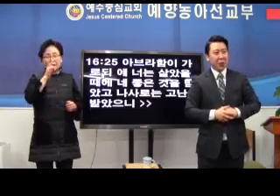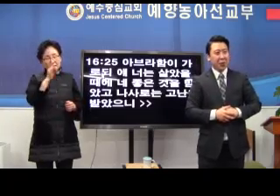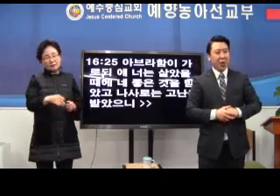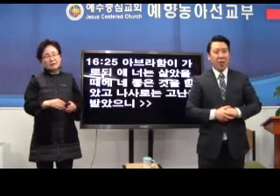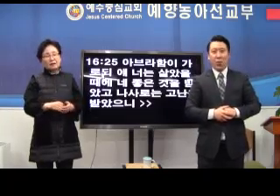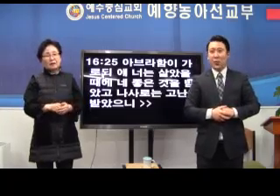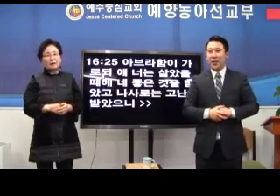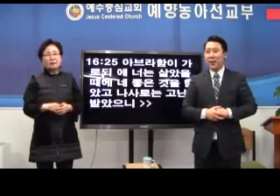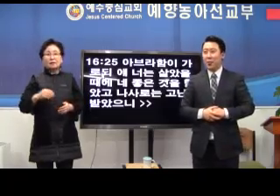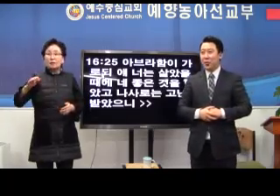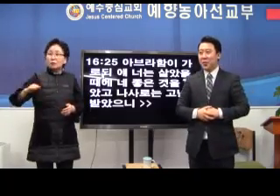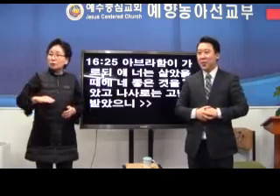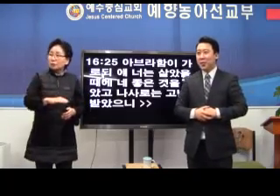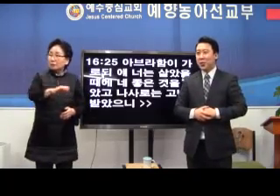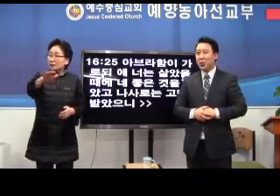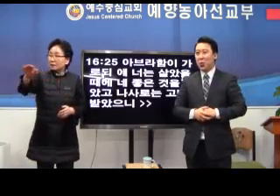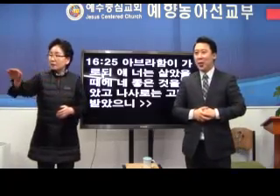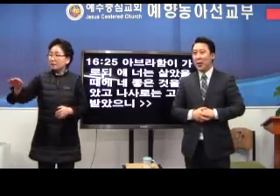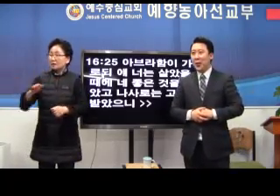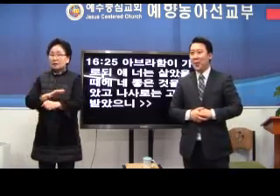여러분들이 잘 먹고 잘 살면 지옥 가나요?